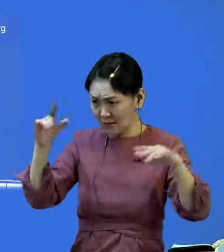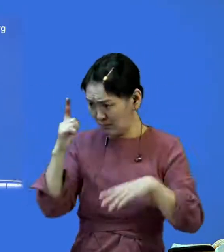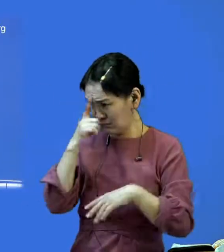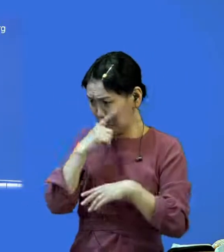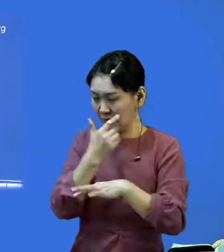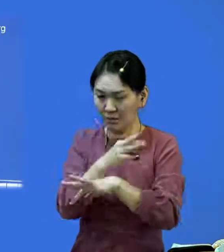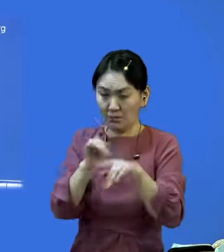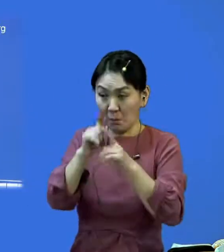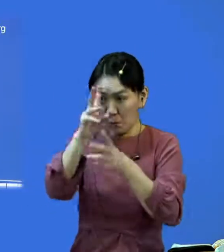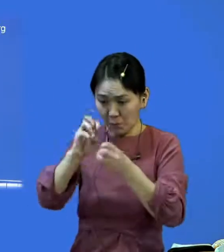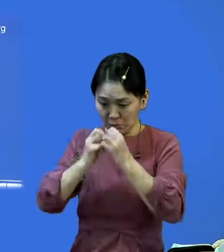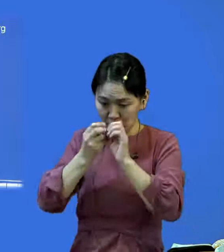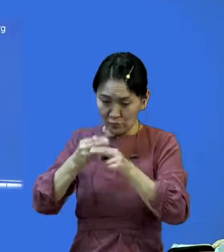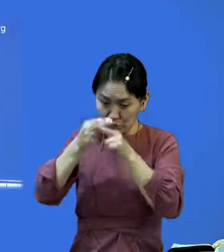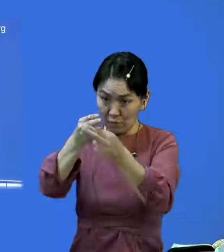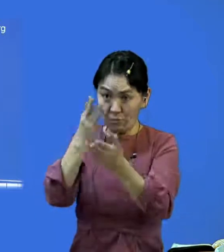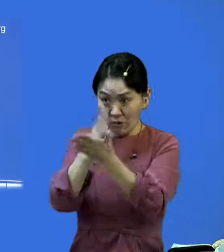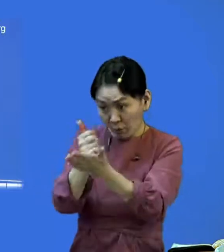юу?